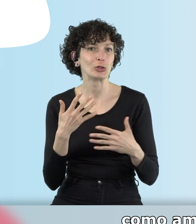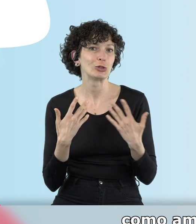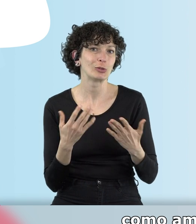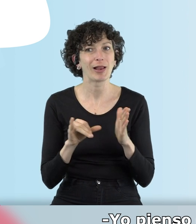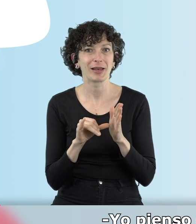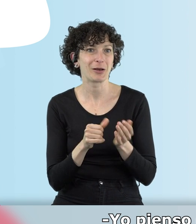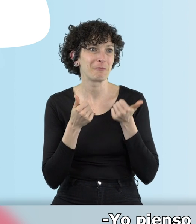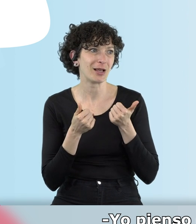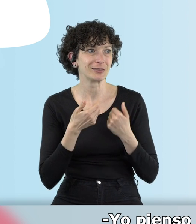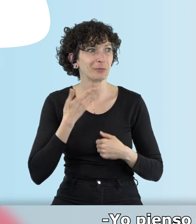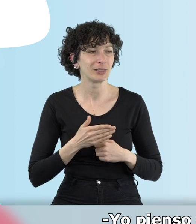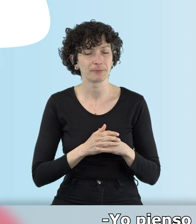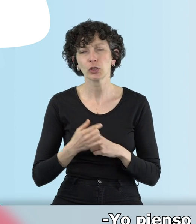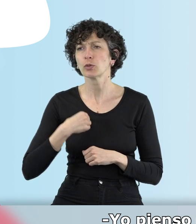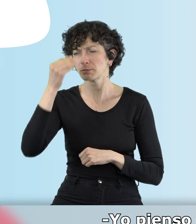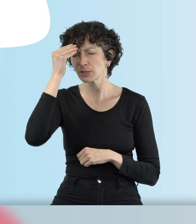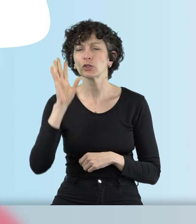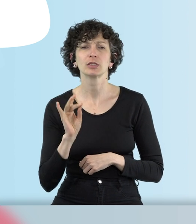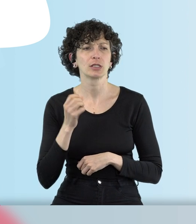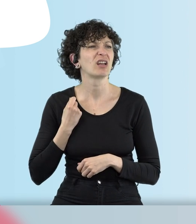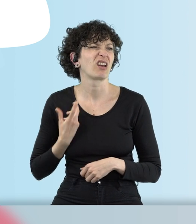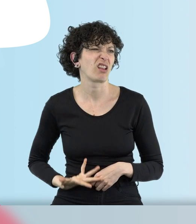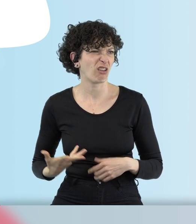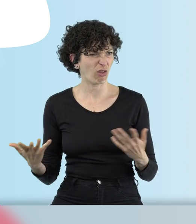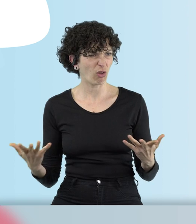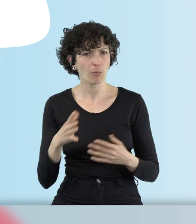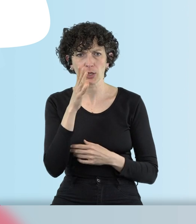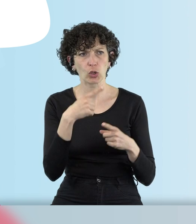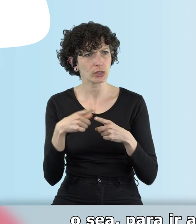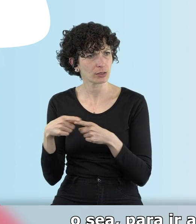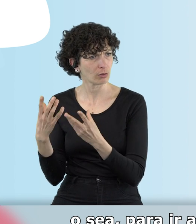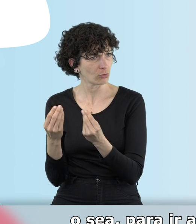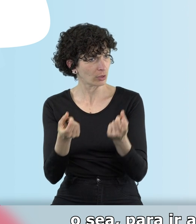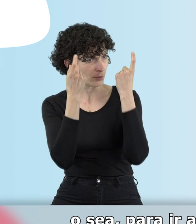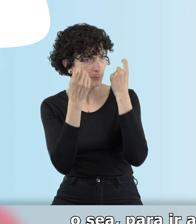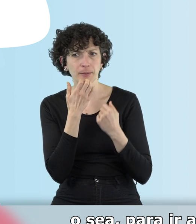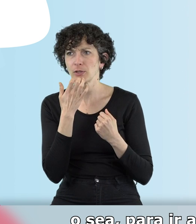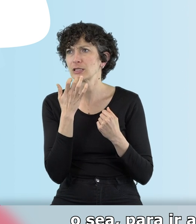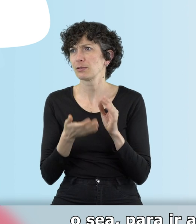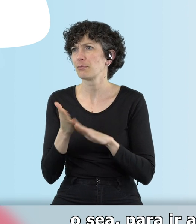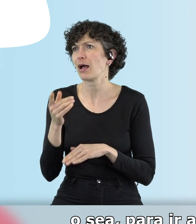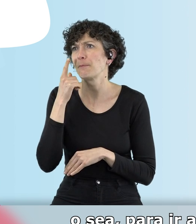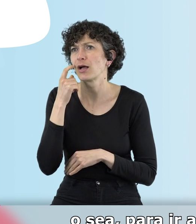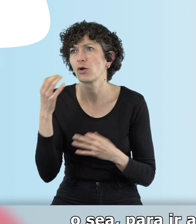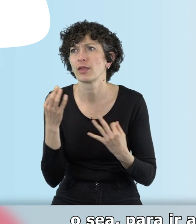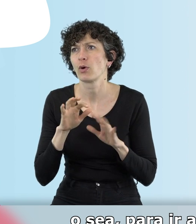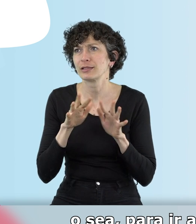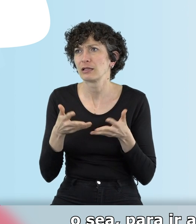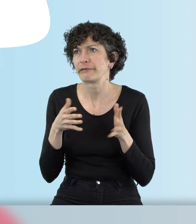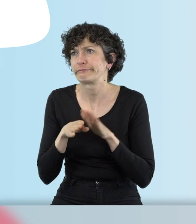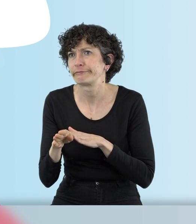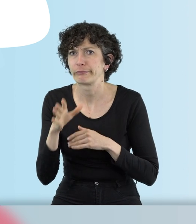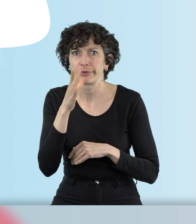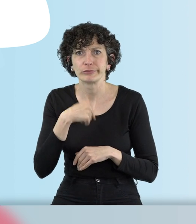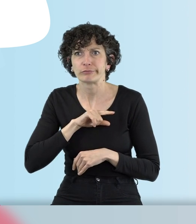más cercanos. Yo pienso que sí, que es enriquecedor porque que te enseñan cantidad de cosas. O sea, para ir a un banco, para entrar en